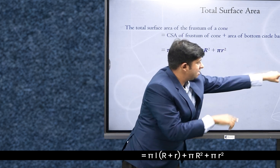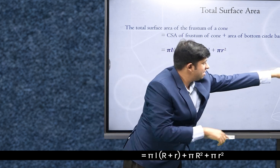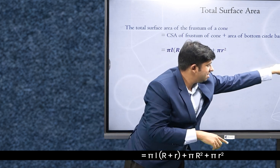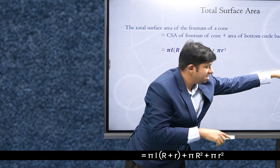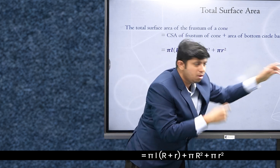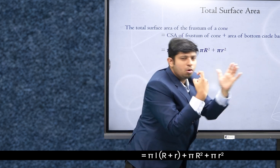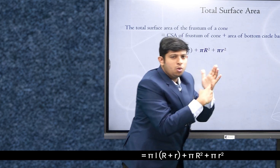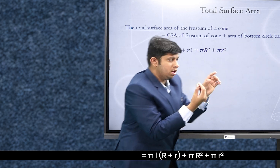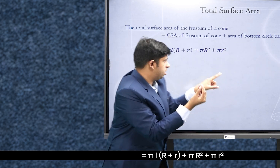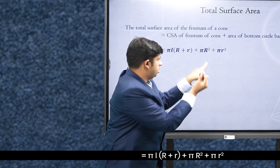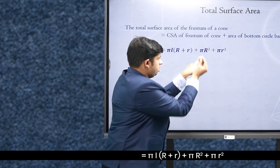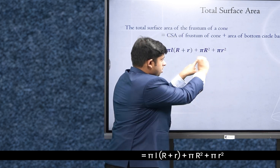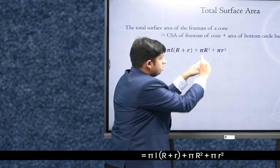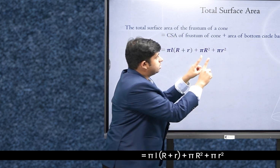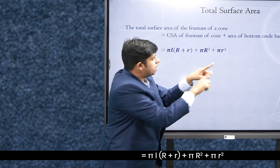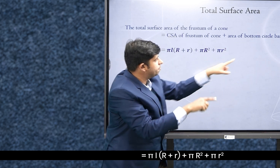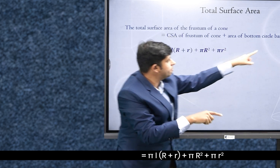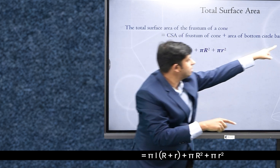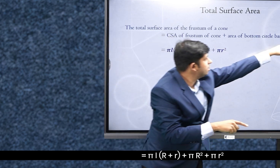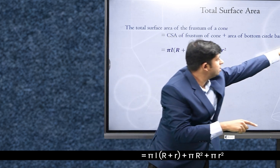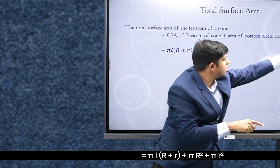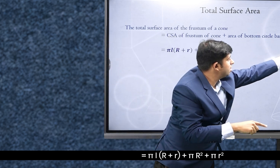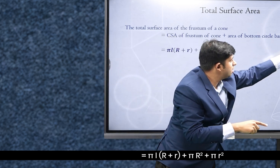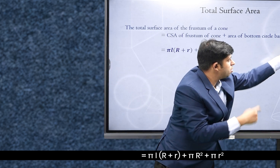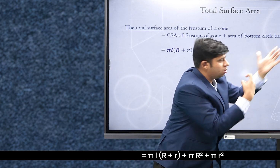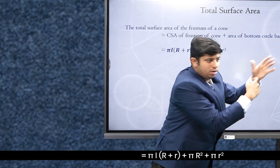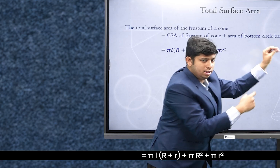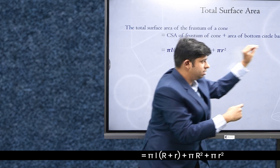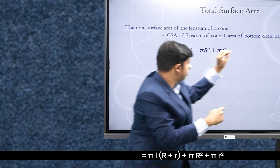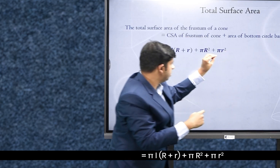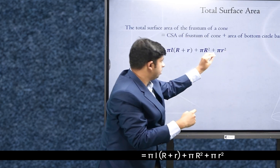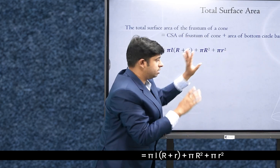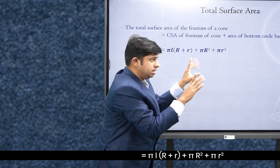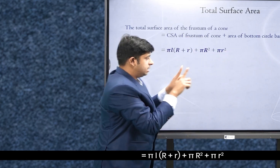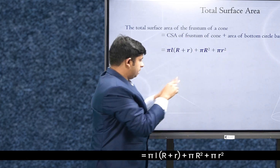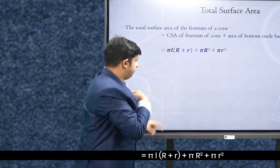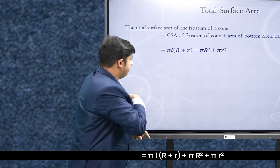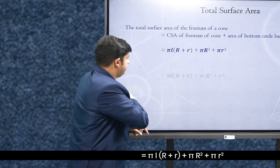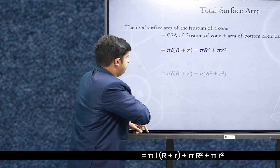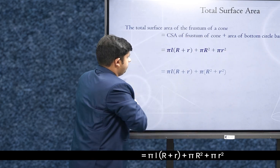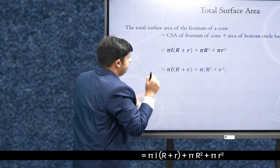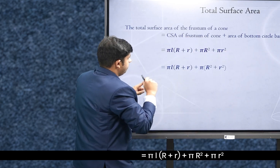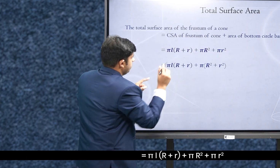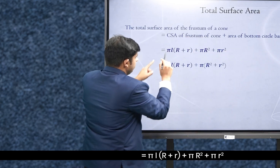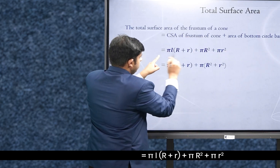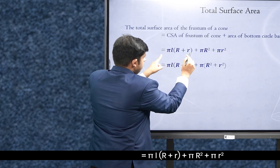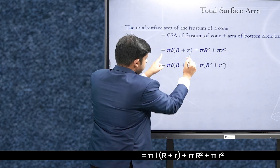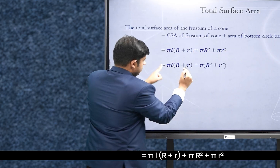கூட்டல் சிறிய ஆர் கூட்டல் பை பெரிய ஆர் மேலிலக்கு 2 கூட்டல் பை சிறிய ஆர்